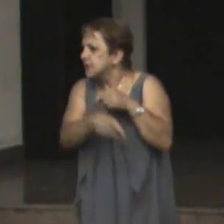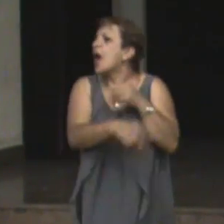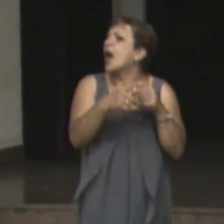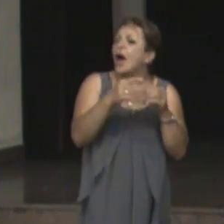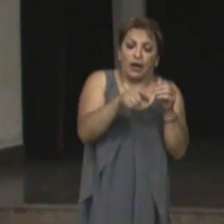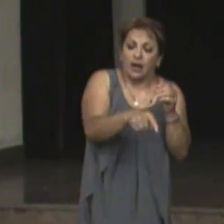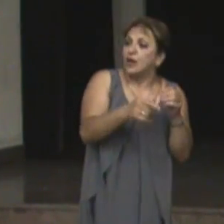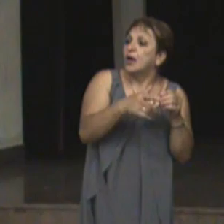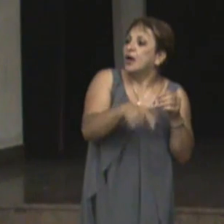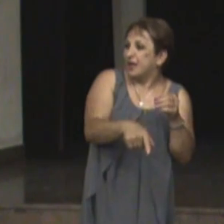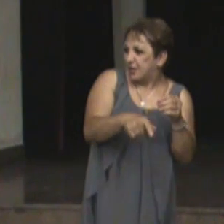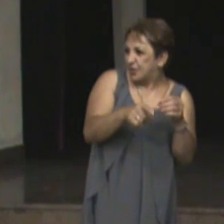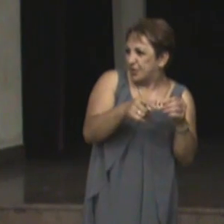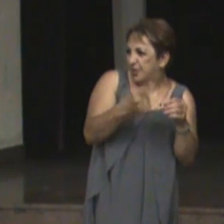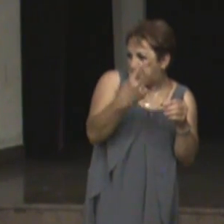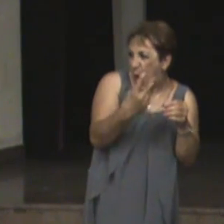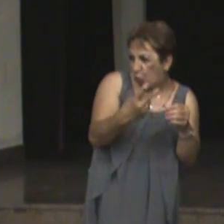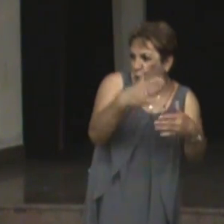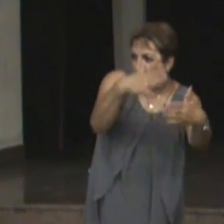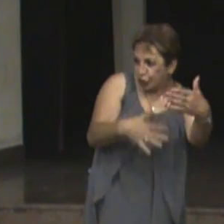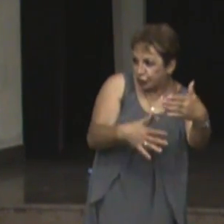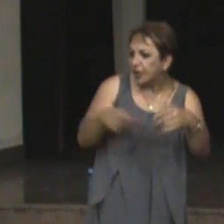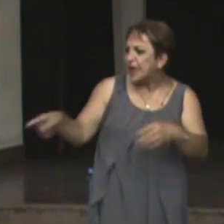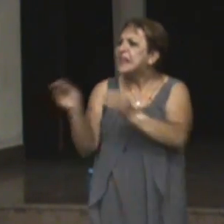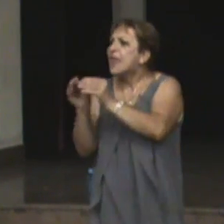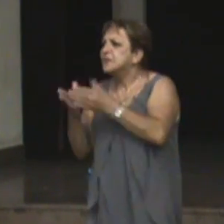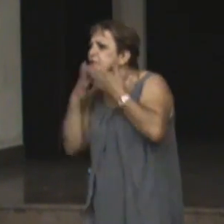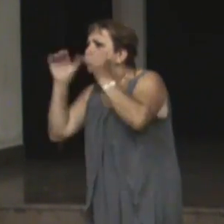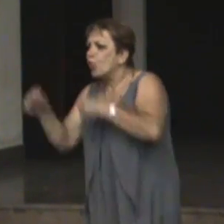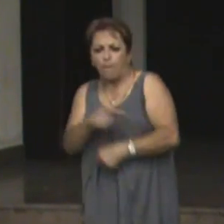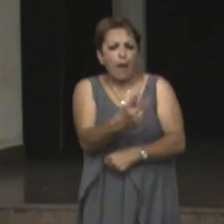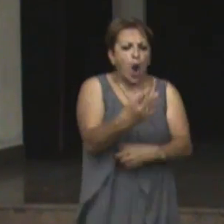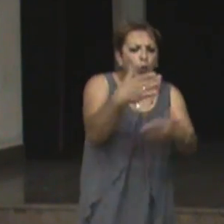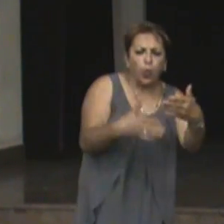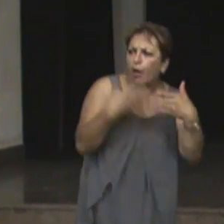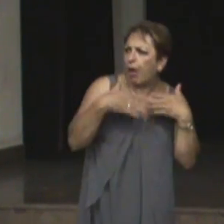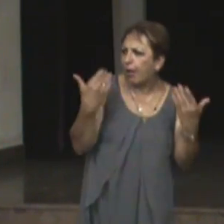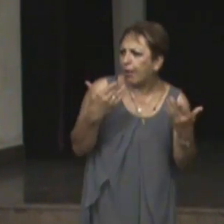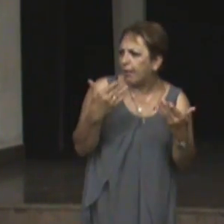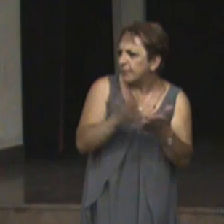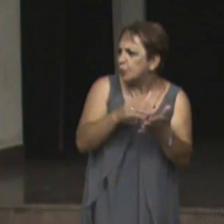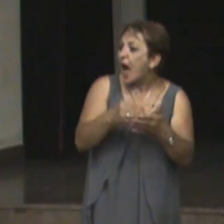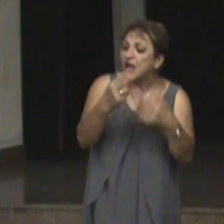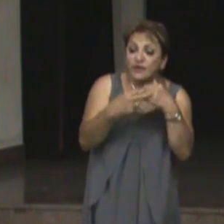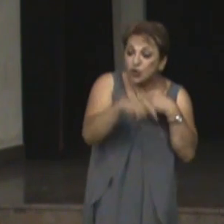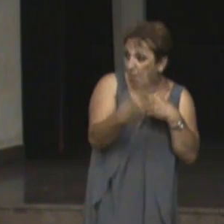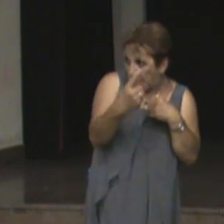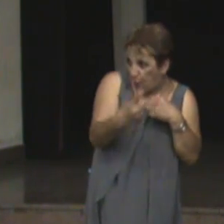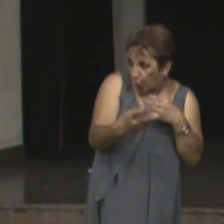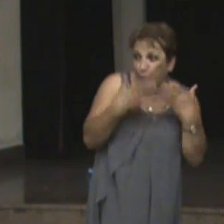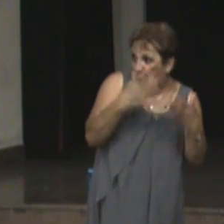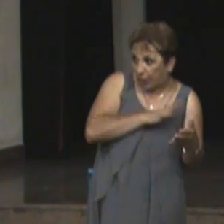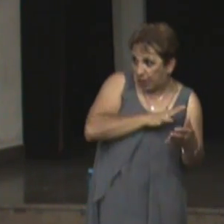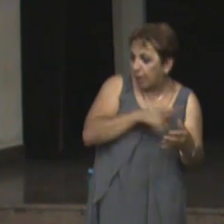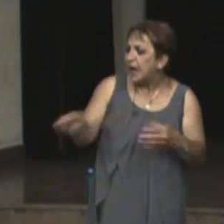մենք։ Սովորաբար միշտ մի տպագի էջ կարող է լինել։ Ուրեմն, ինչի համար մենք ես ընդհանրեն ես մի հեճի